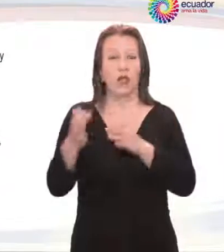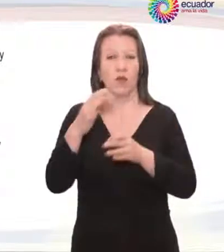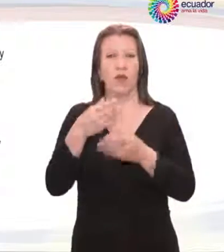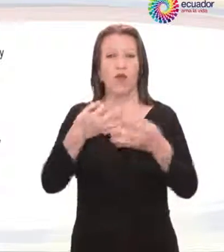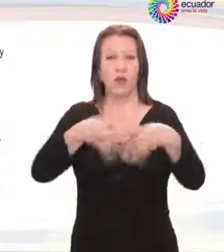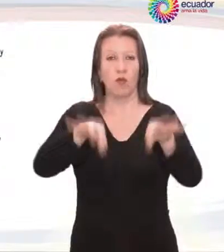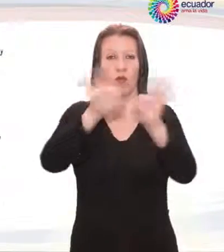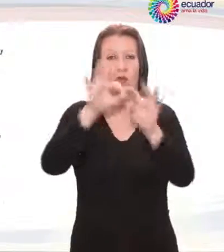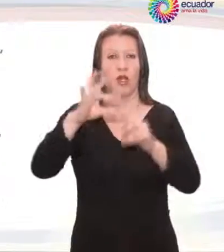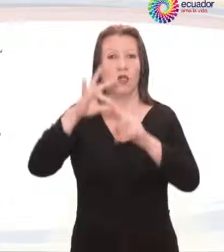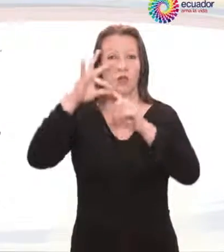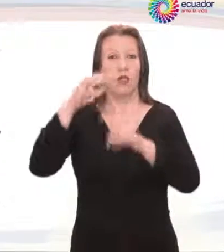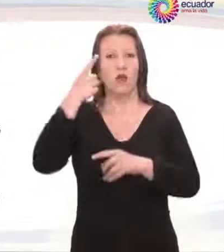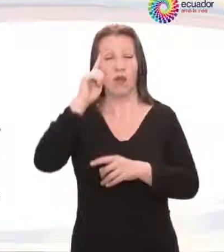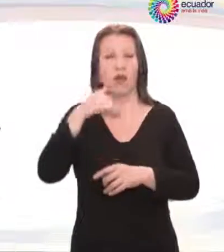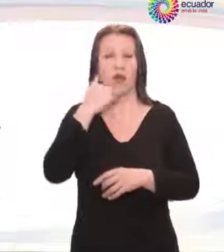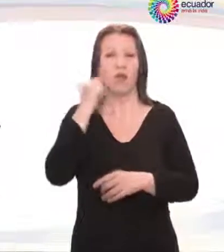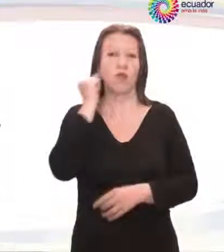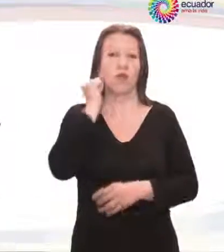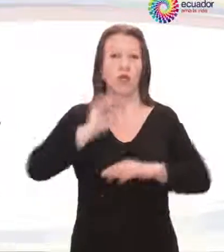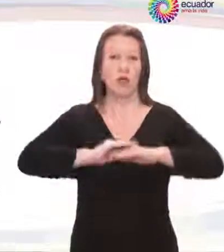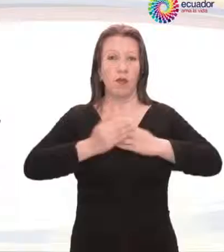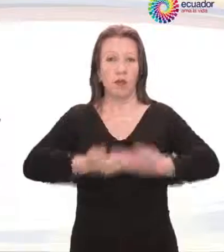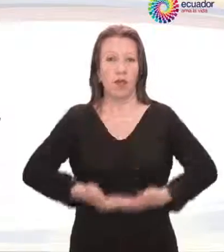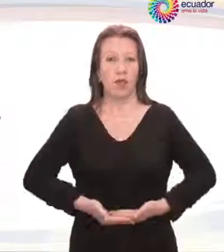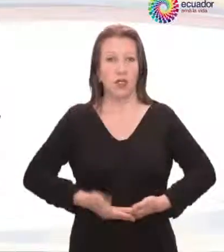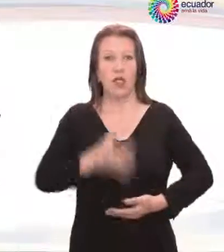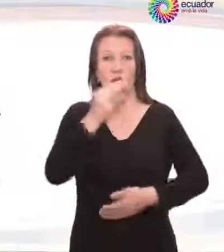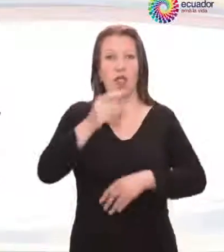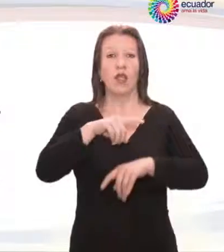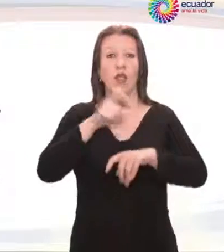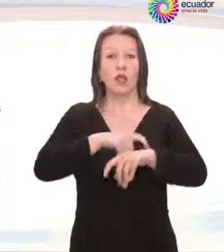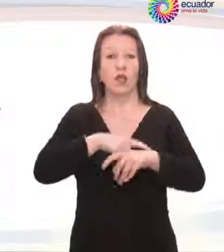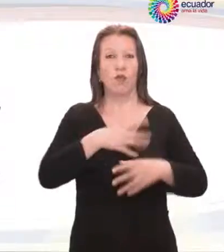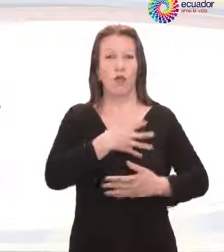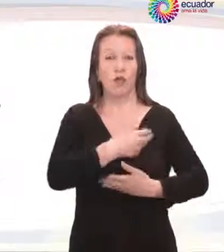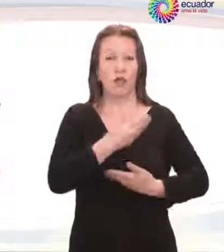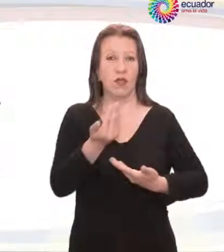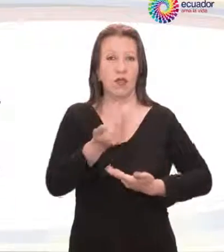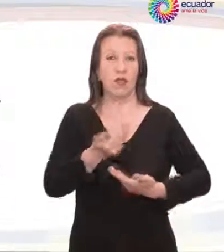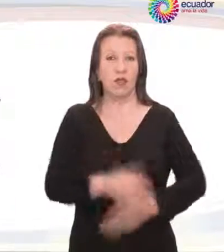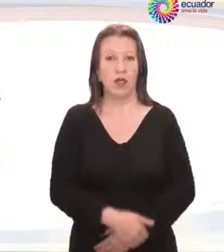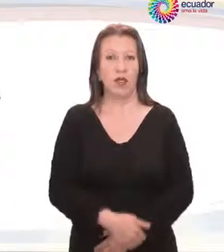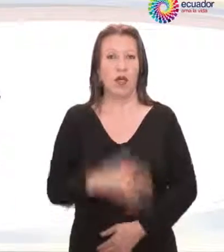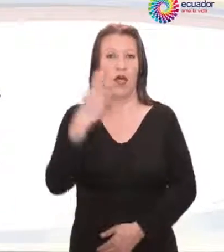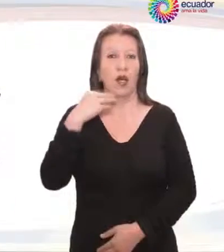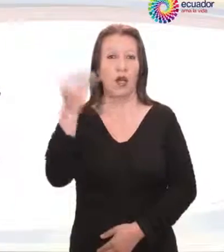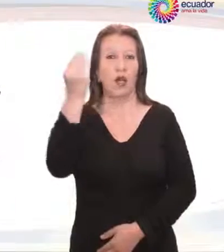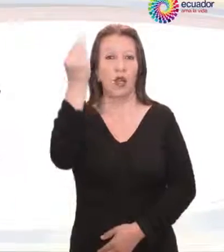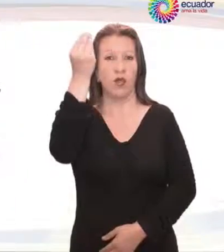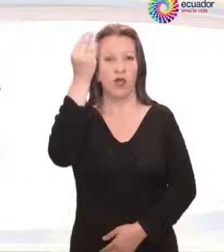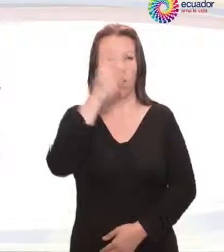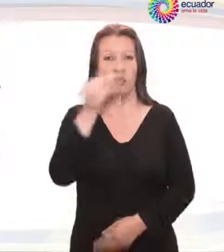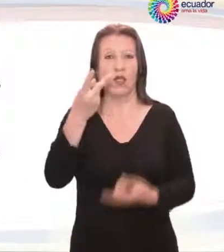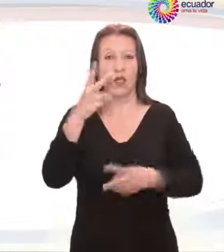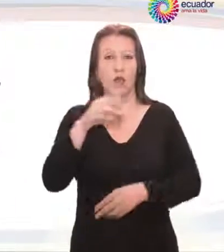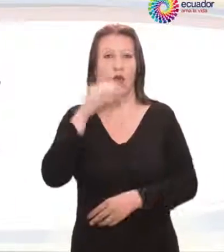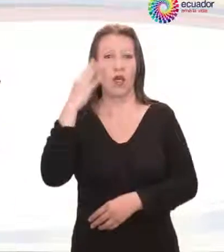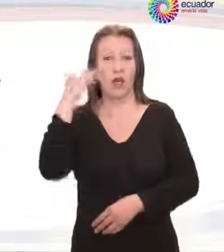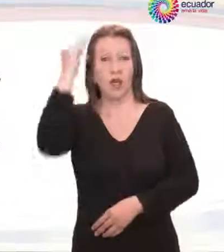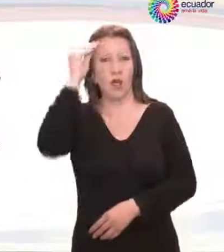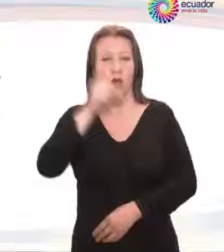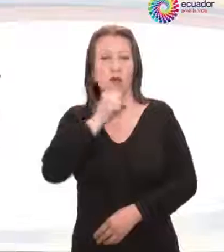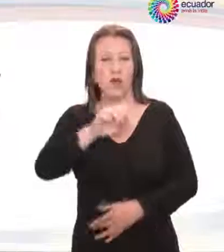especializado en el caso de las mujeres embarazadas y en periodo de lact adolescentes y las personas adultas mayores